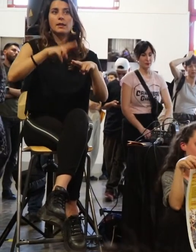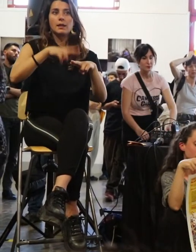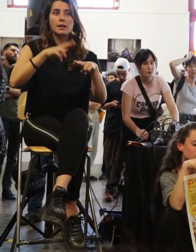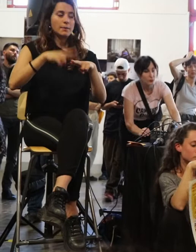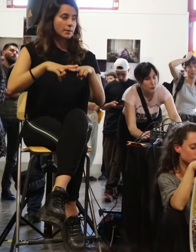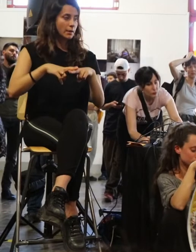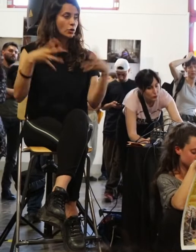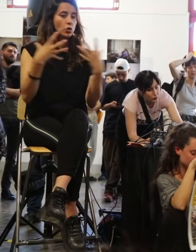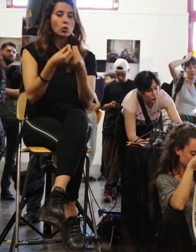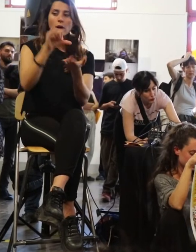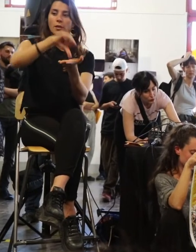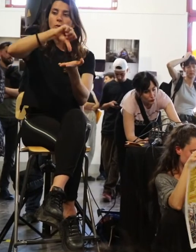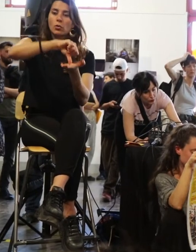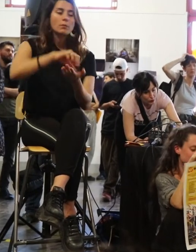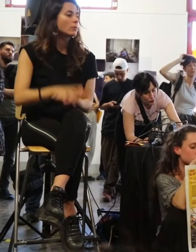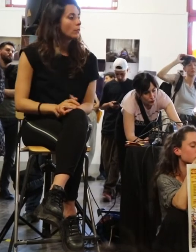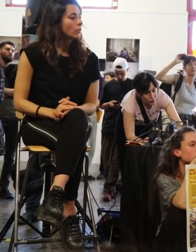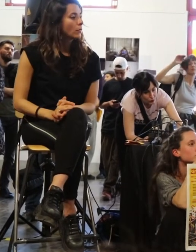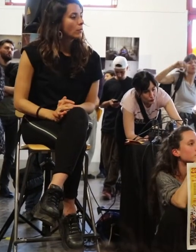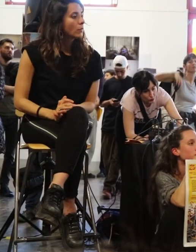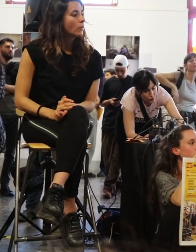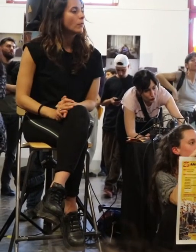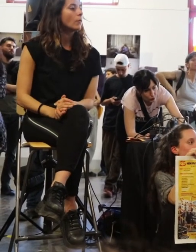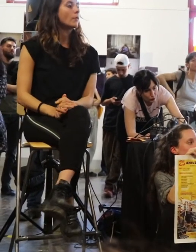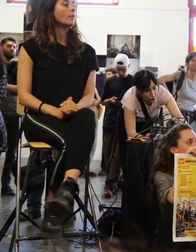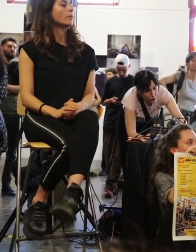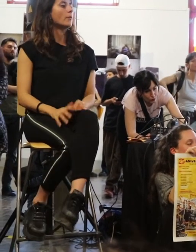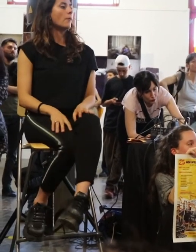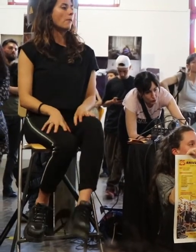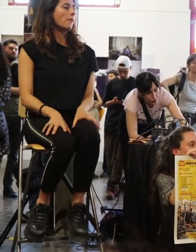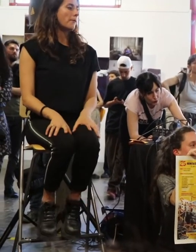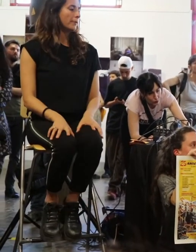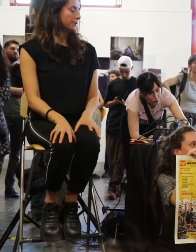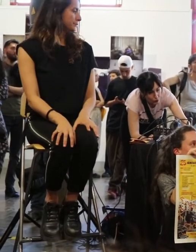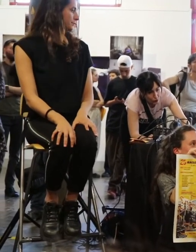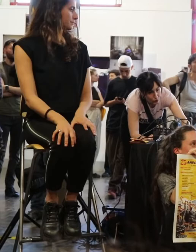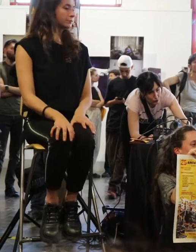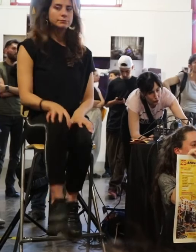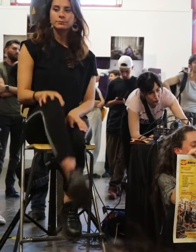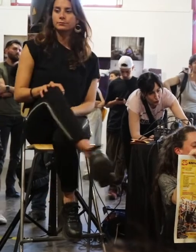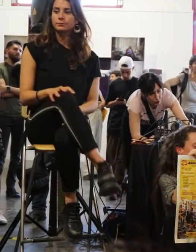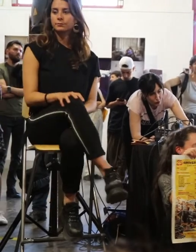la ciudad. Somos una anomalía que se ha hecho práctica común,